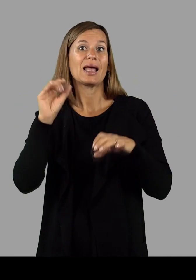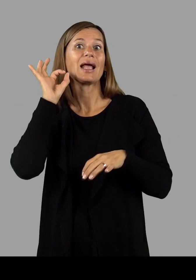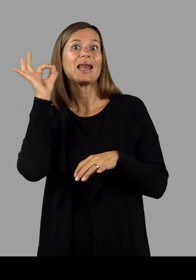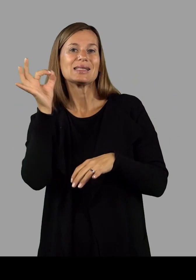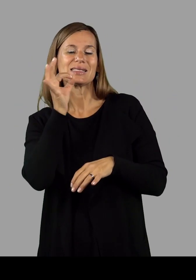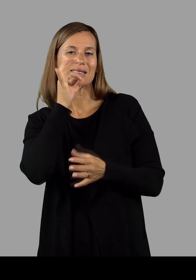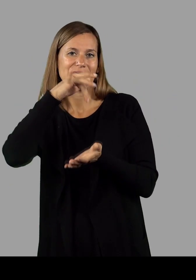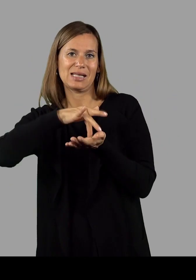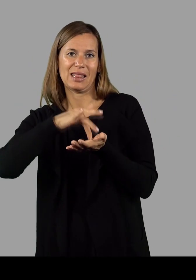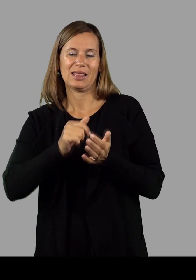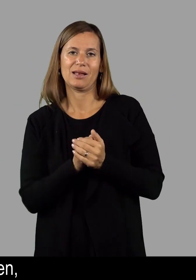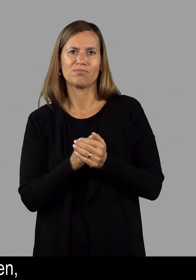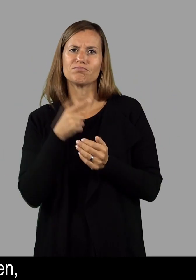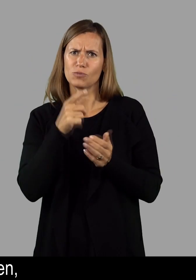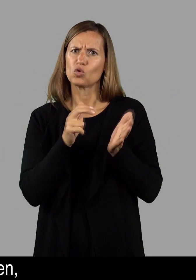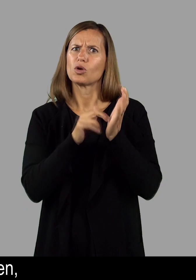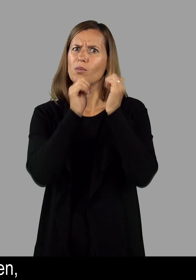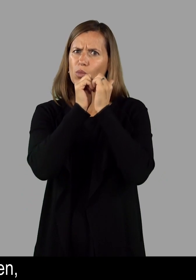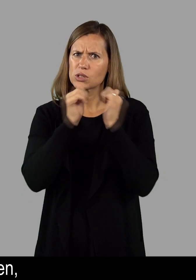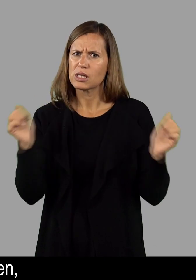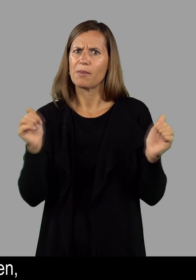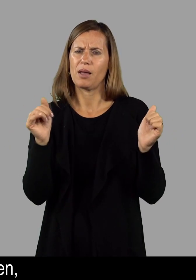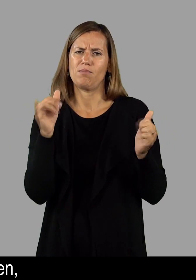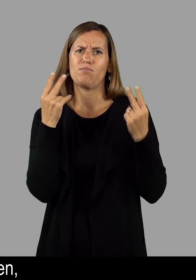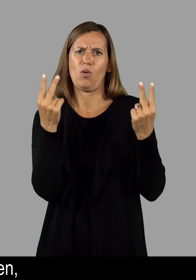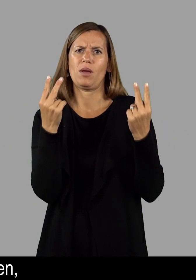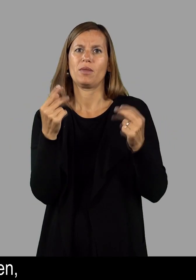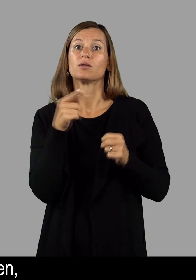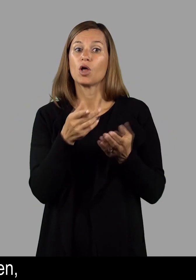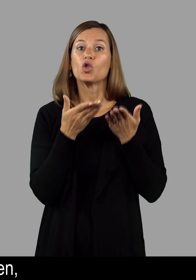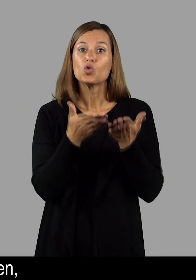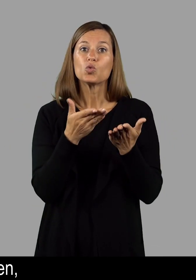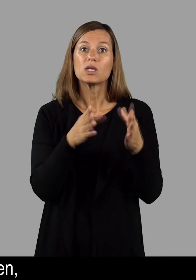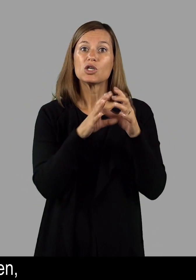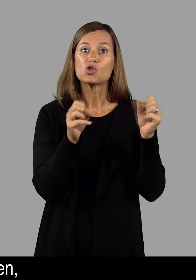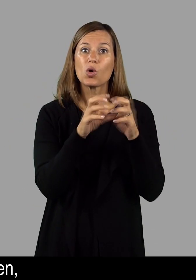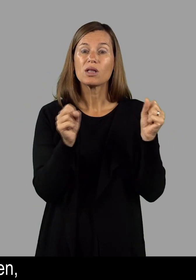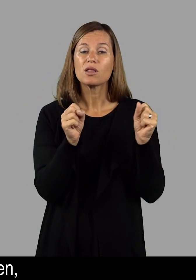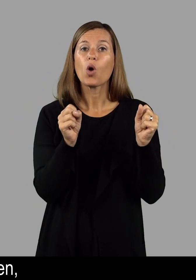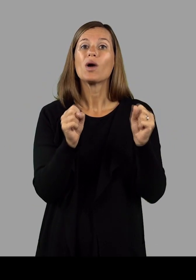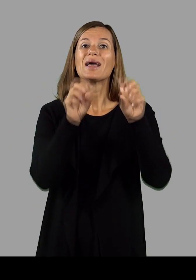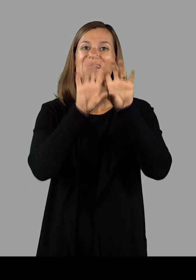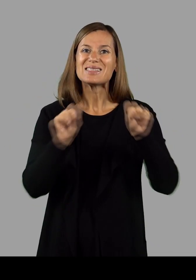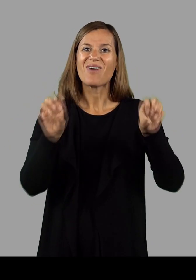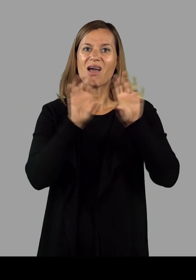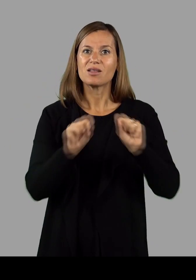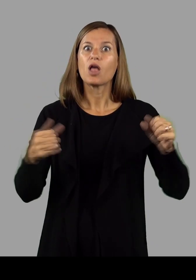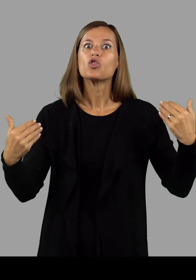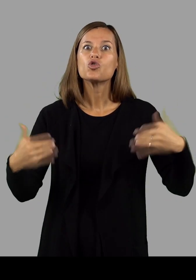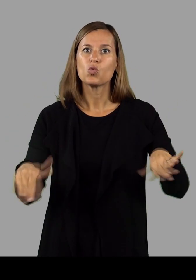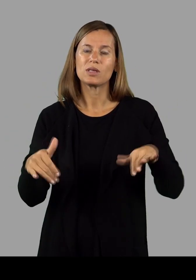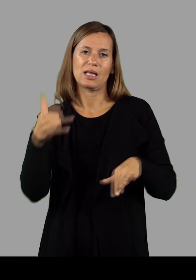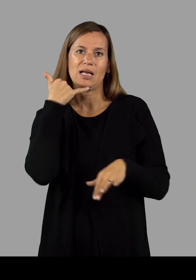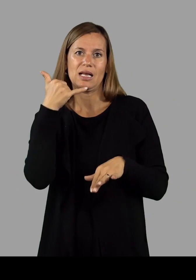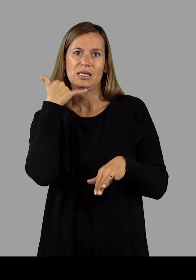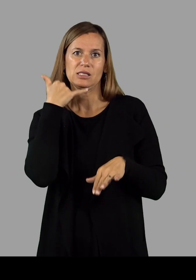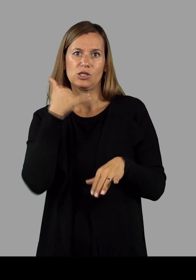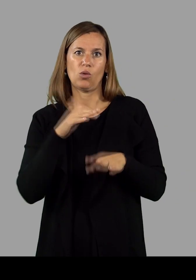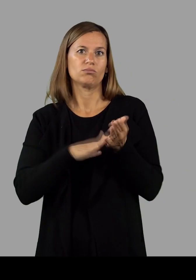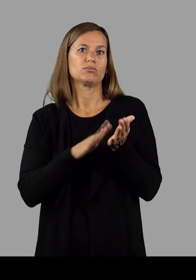centri. Ta je še posebej pomemben, ker nudi storitev izvajanja nujnih klicev, na primer